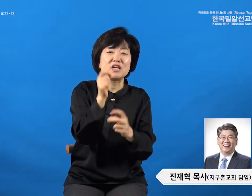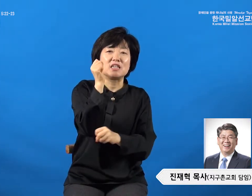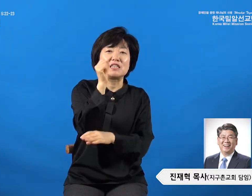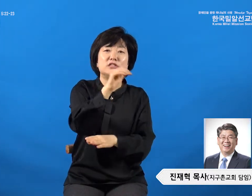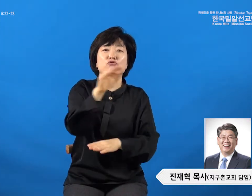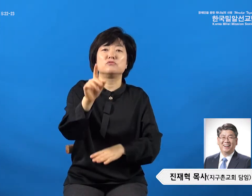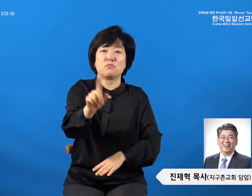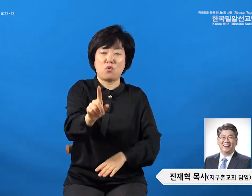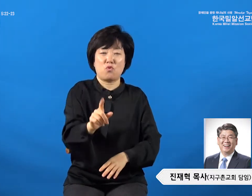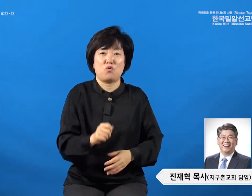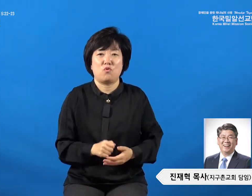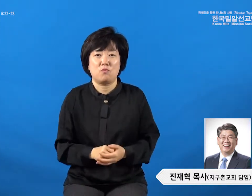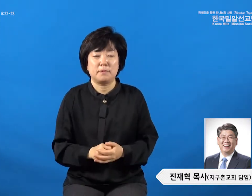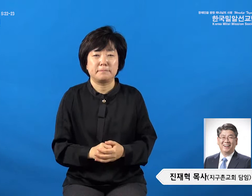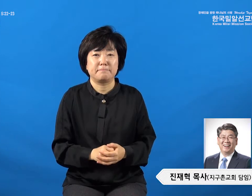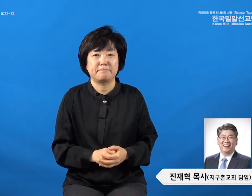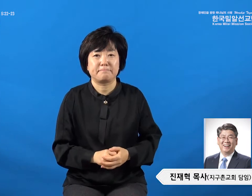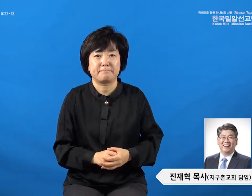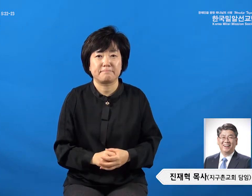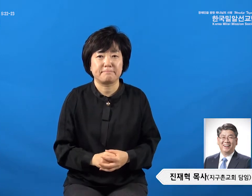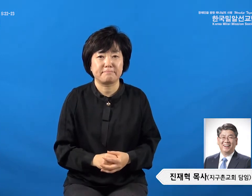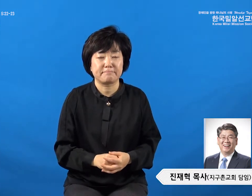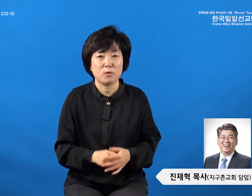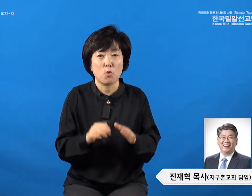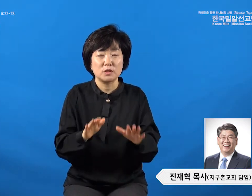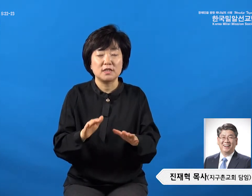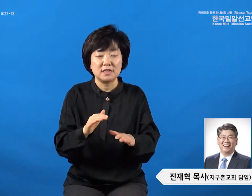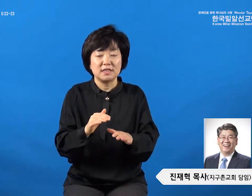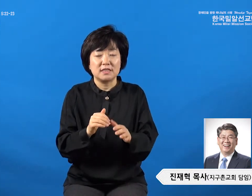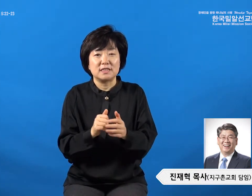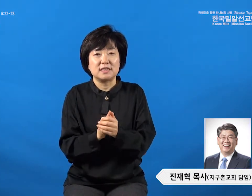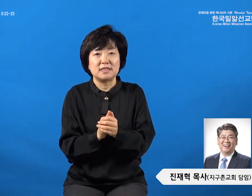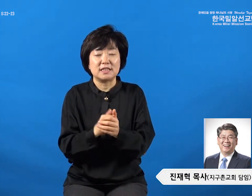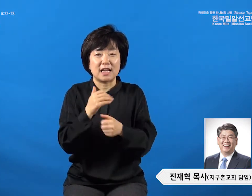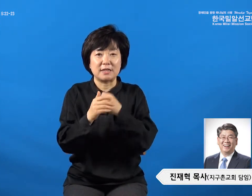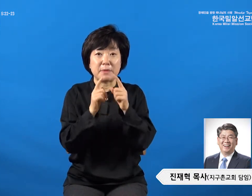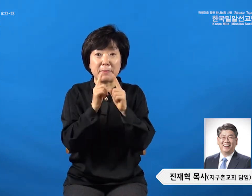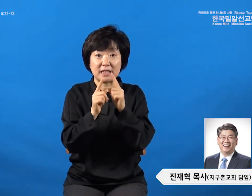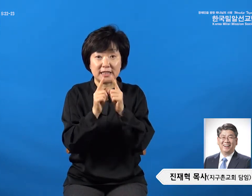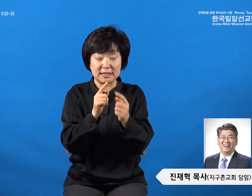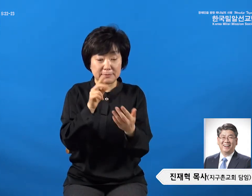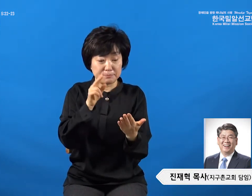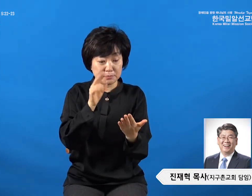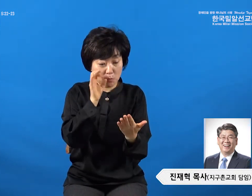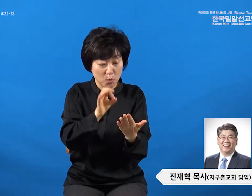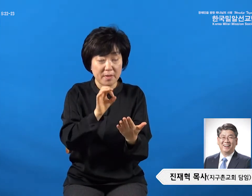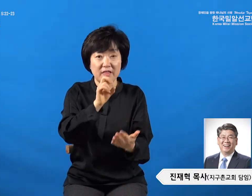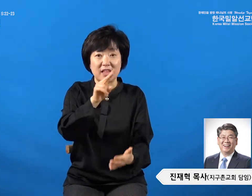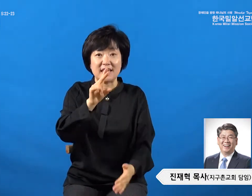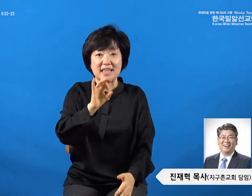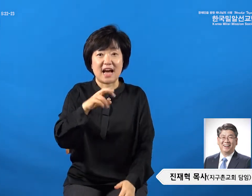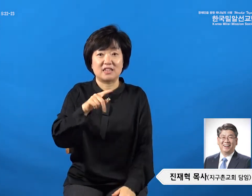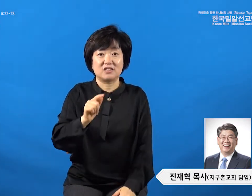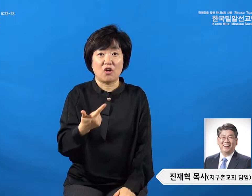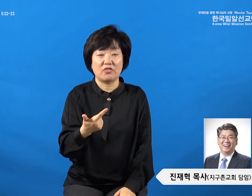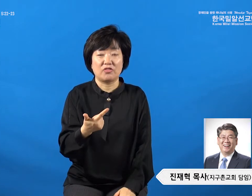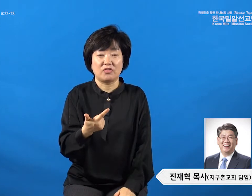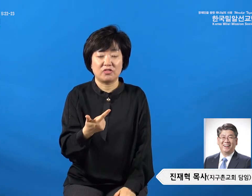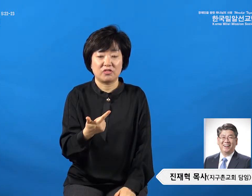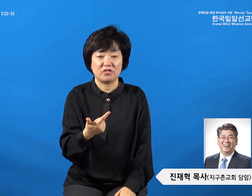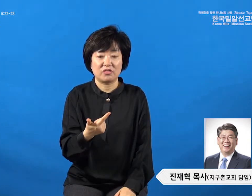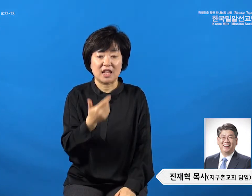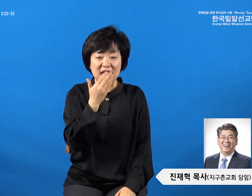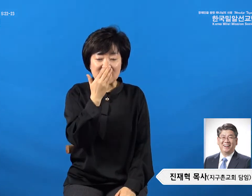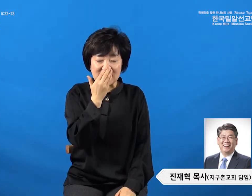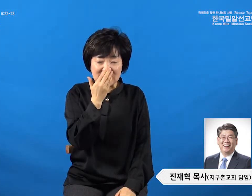우리가 생각하는 것들을 이해하지 못합니다. 오늘 성경이 말씀하신 양선, 히브리